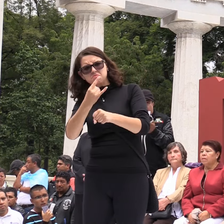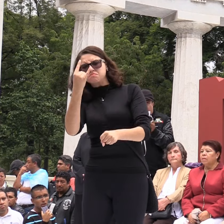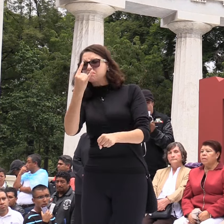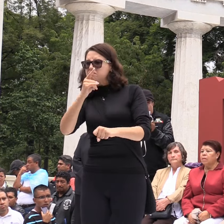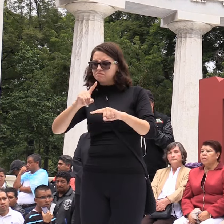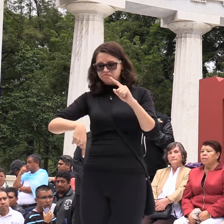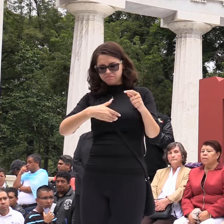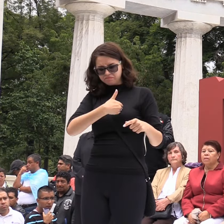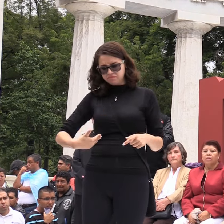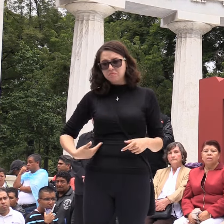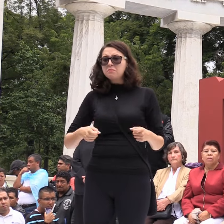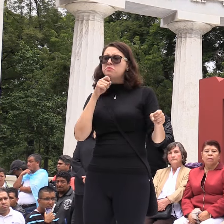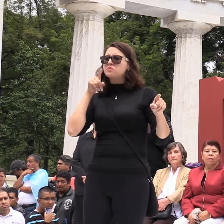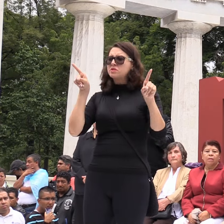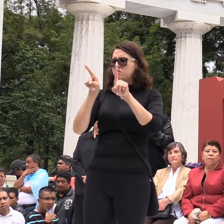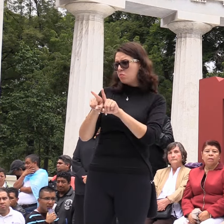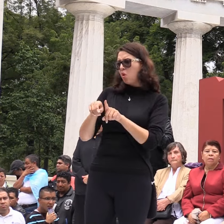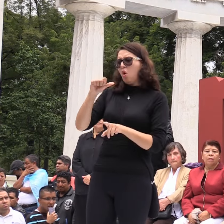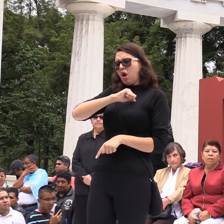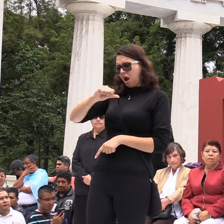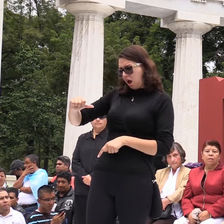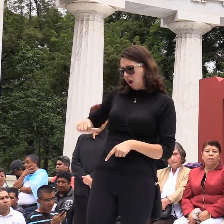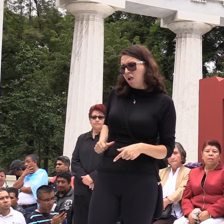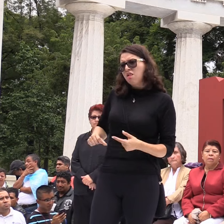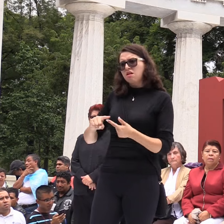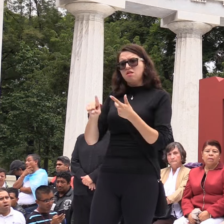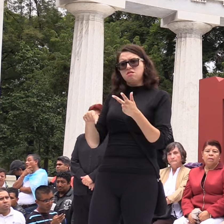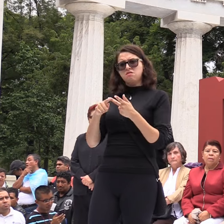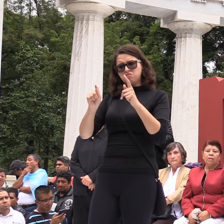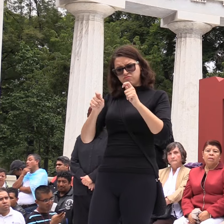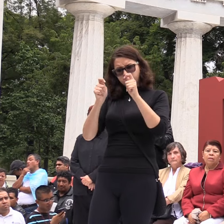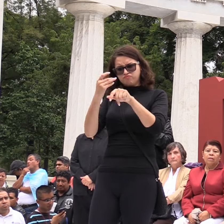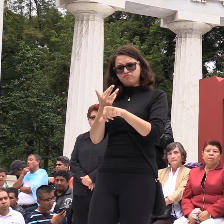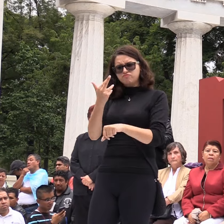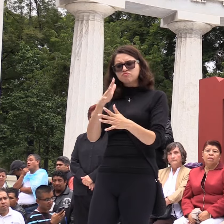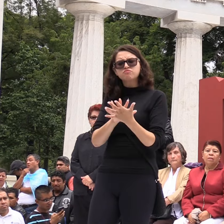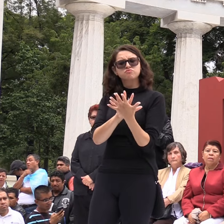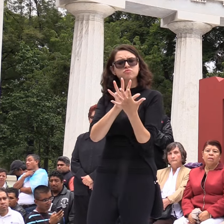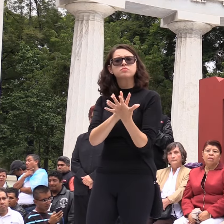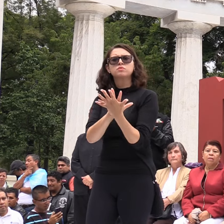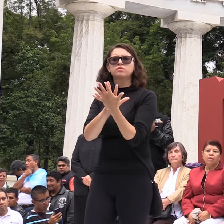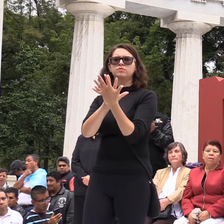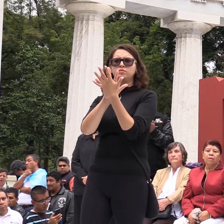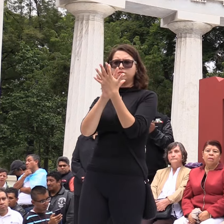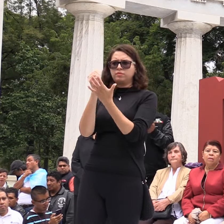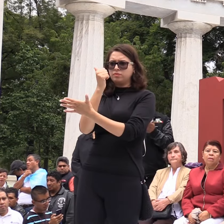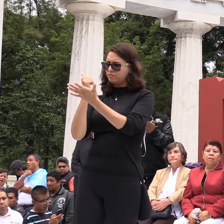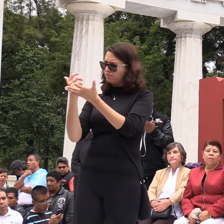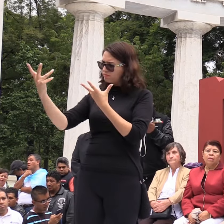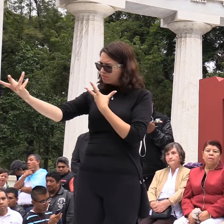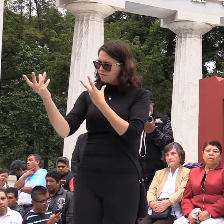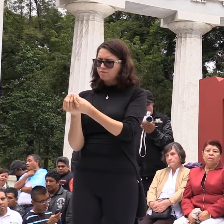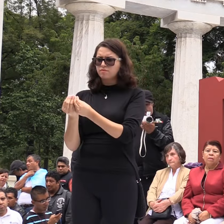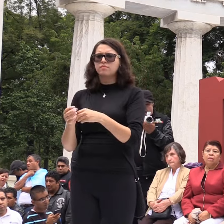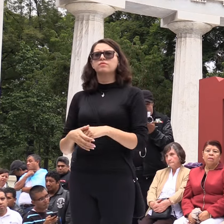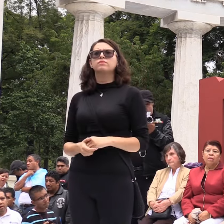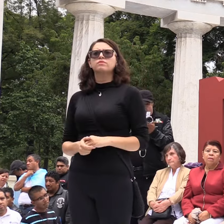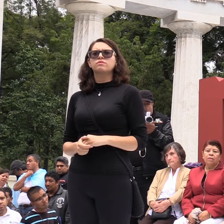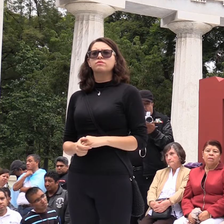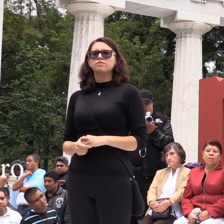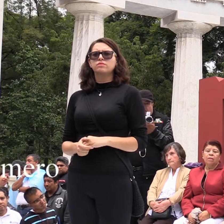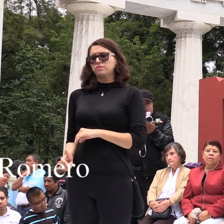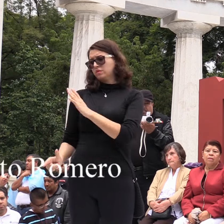de alcaldías, mayores facultades de participación ciudadana. Y